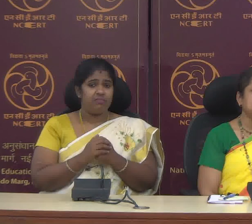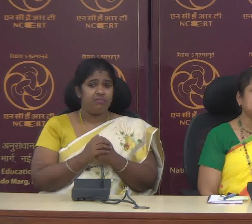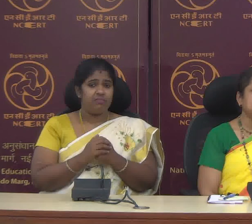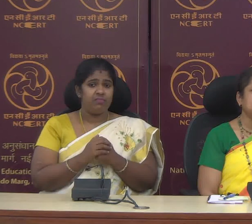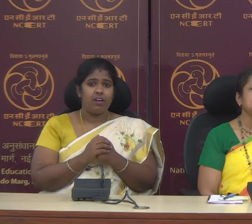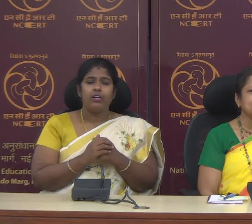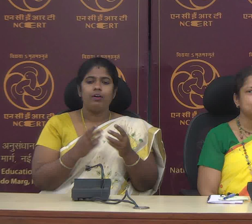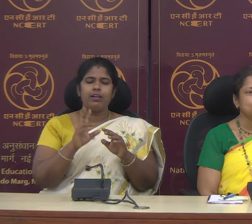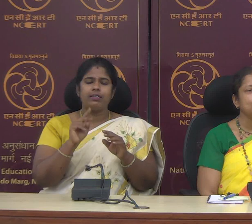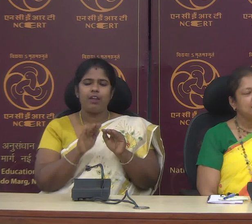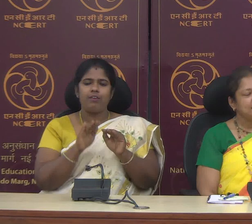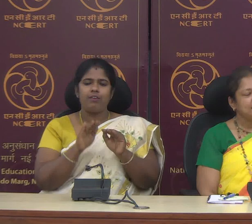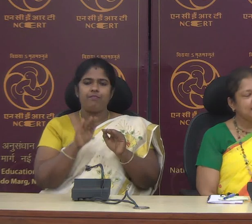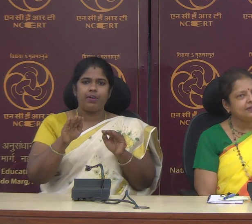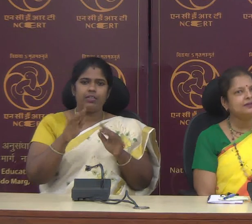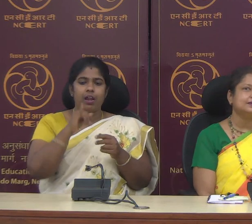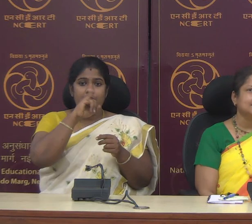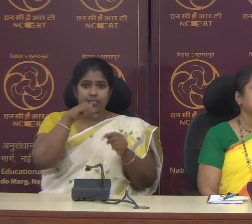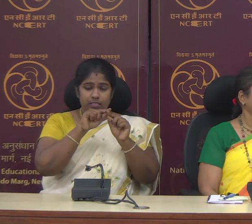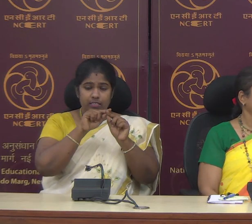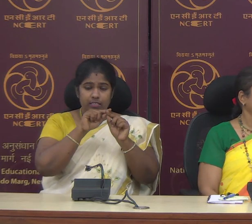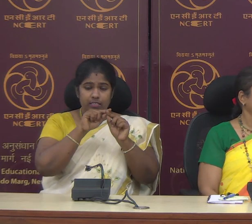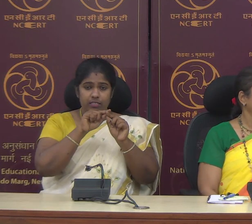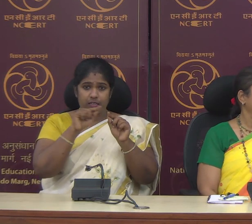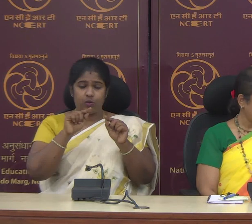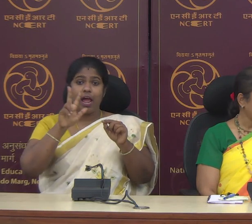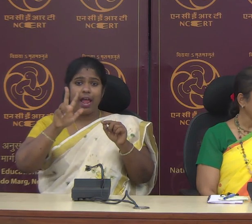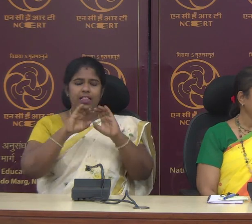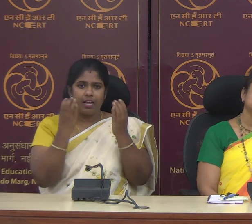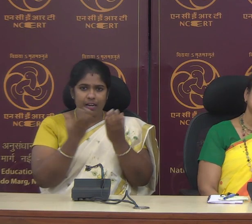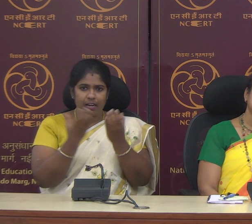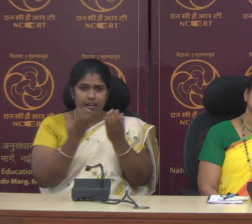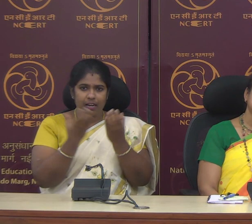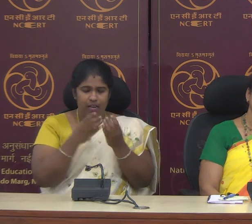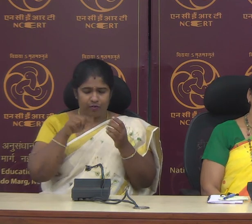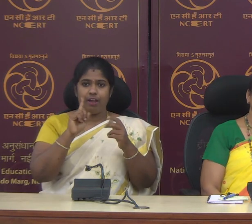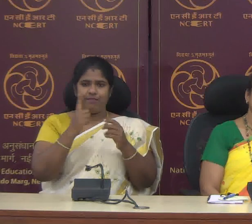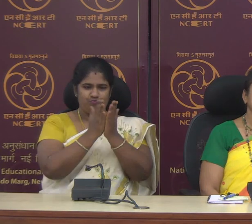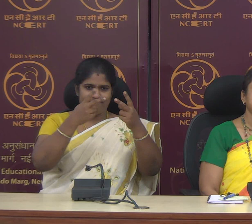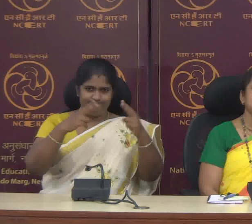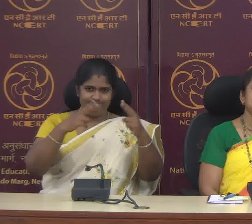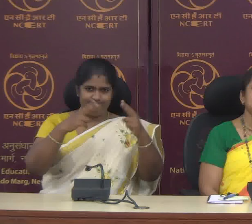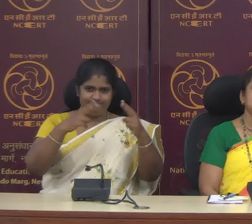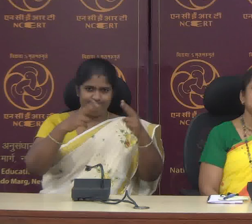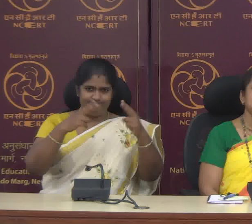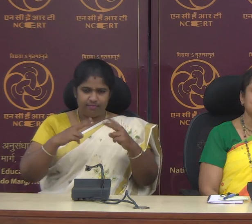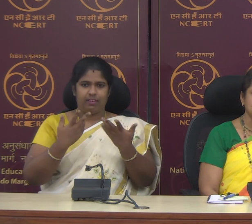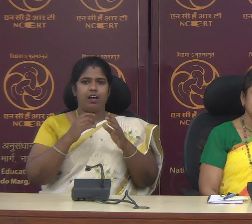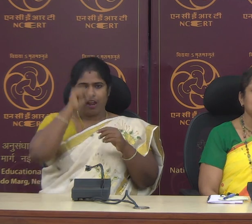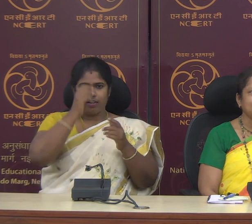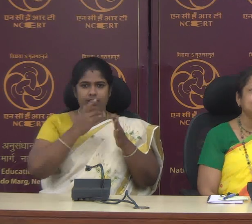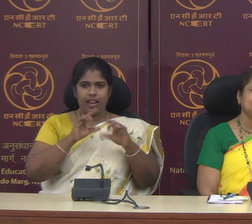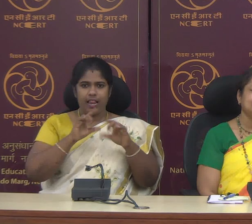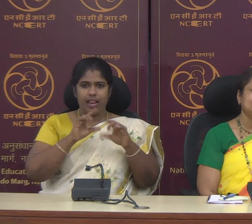करने वाले हैं 6-8 तक की टेक्स्ट बुक पहले, और उसके साथ साथ ही साइमल्टेनियसली